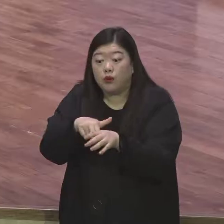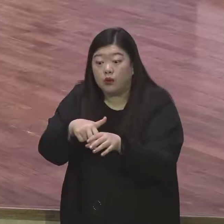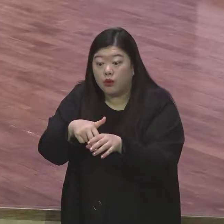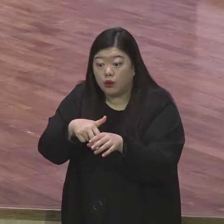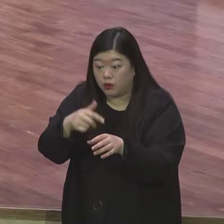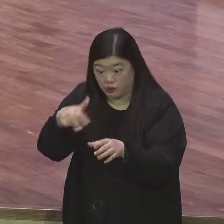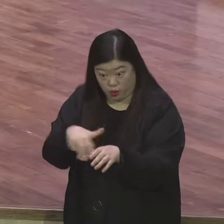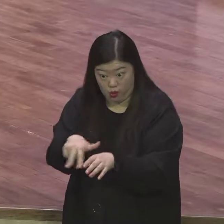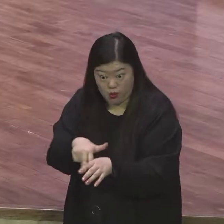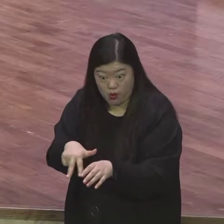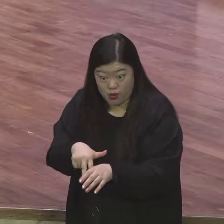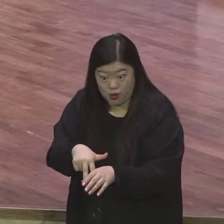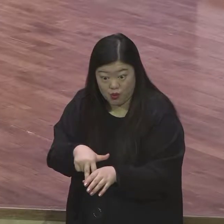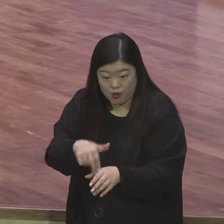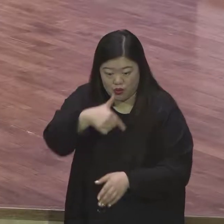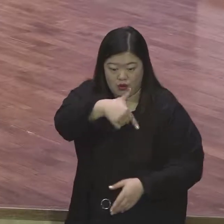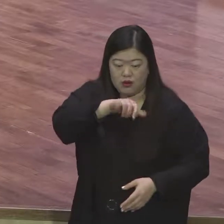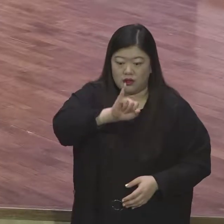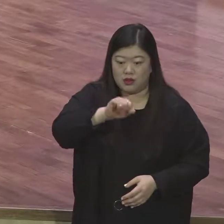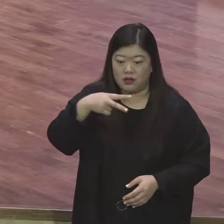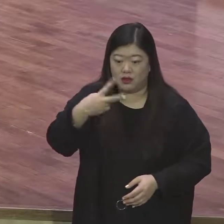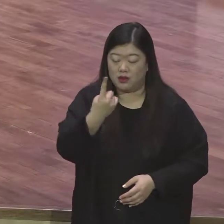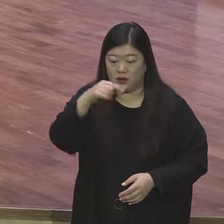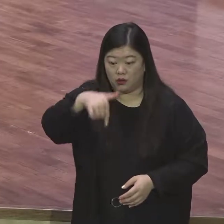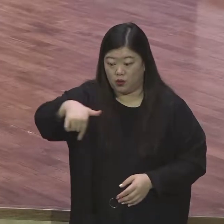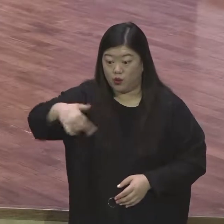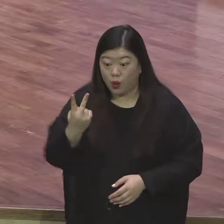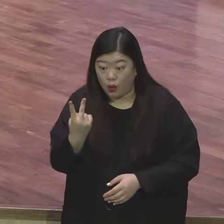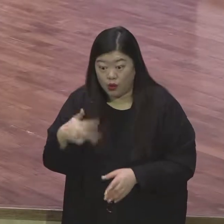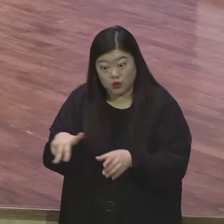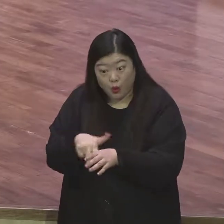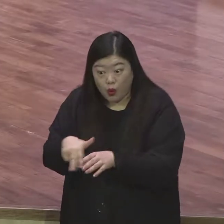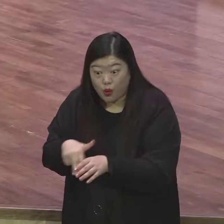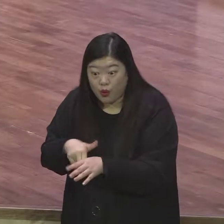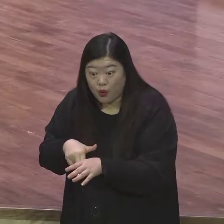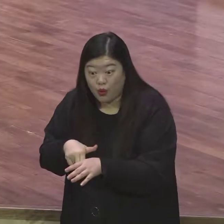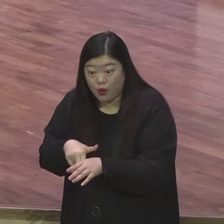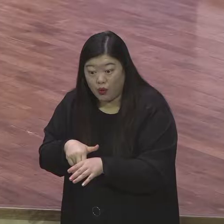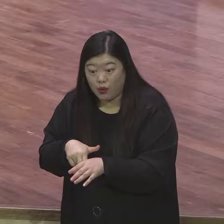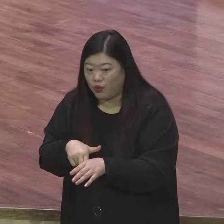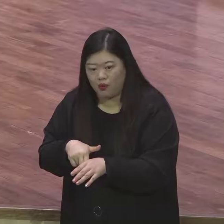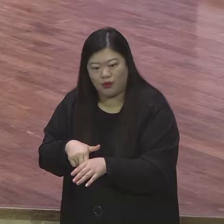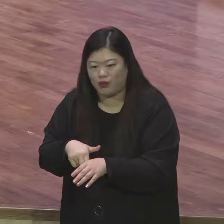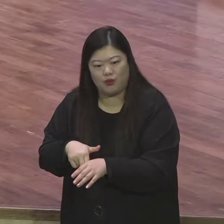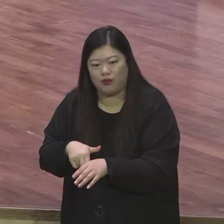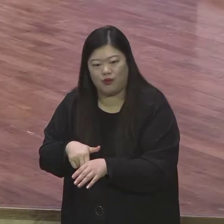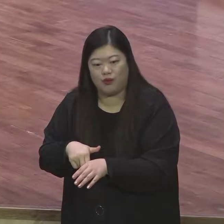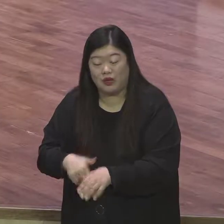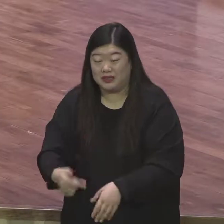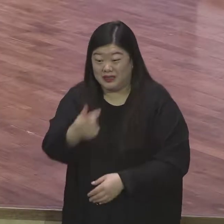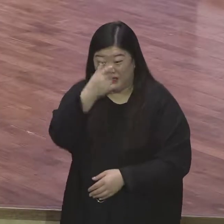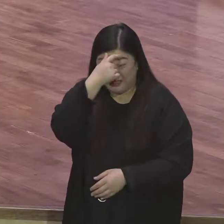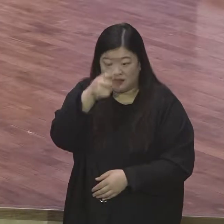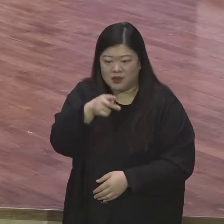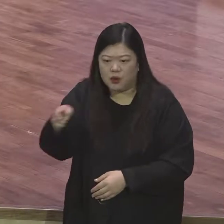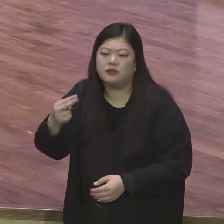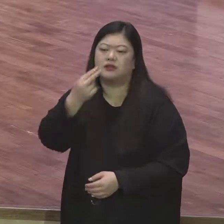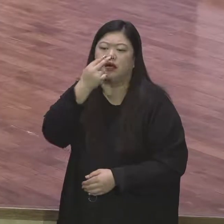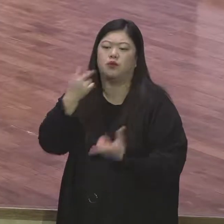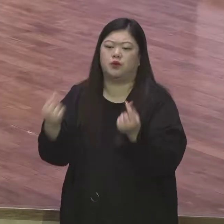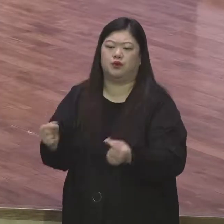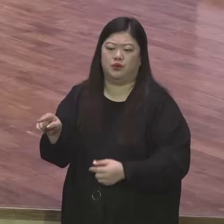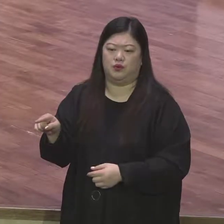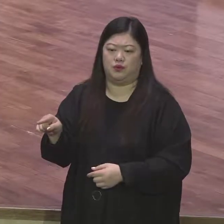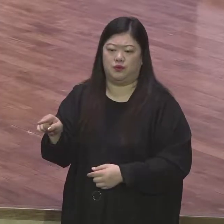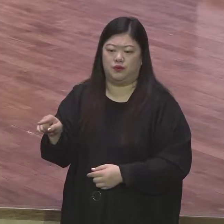깨달은 모태로 예수를 믿었던 그야말로 불신자 상태에서 예수를 믿었던